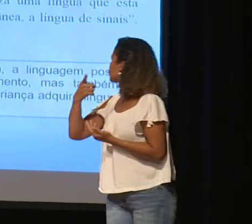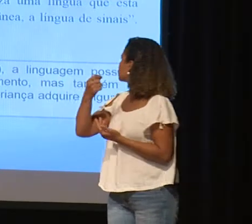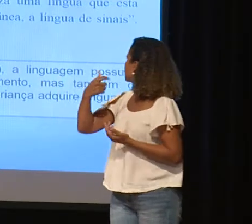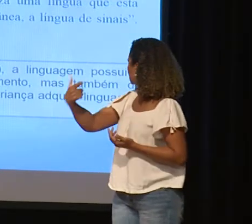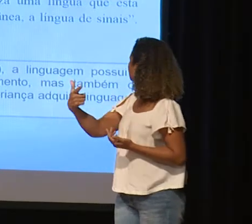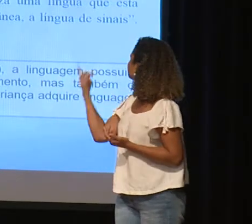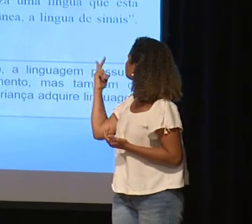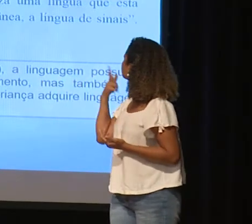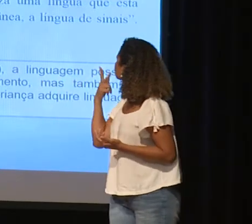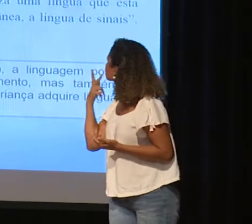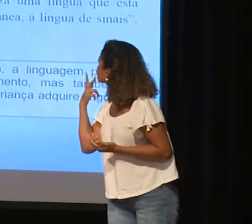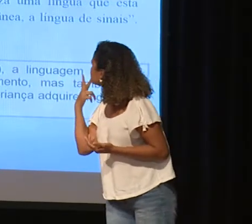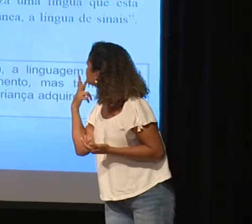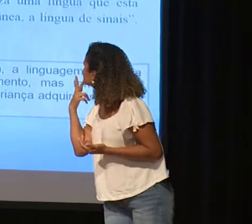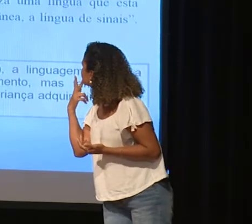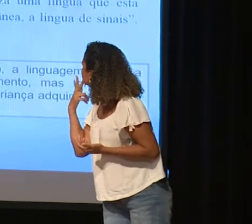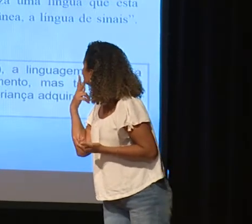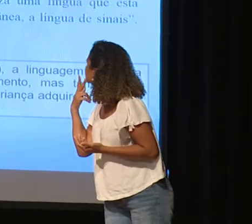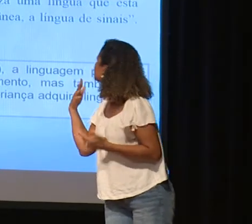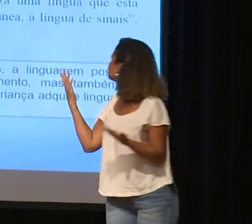Então, a Goldfeld